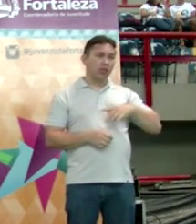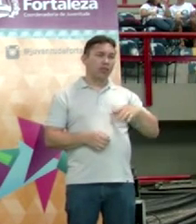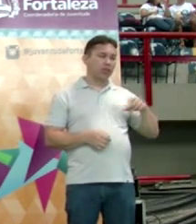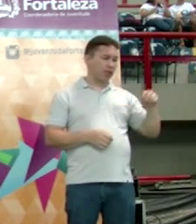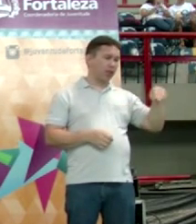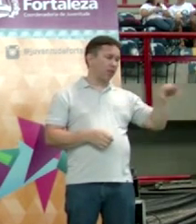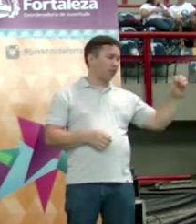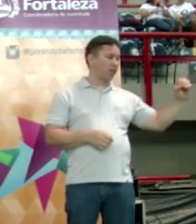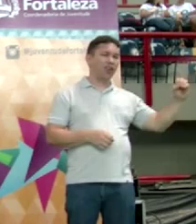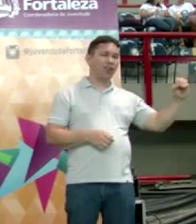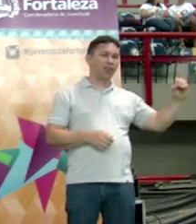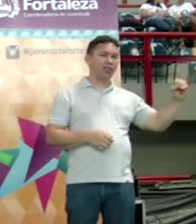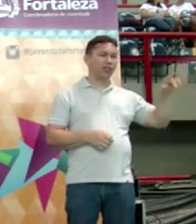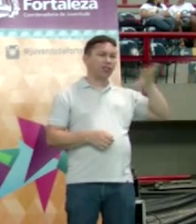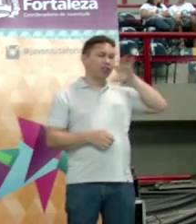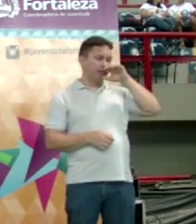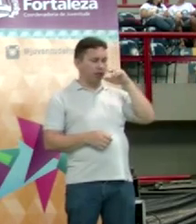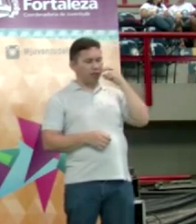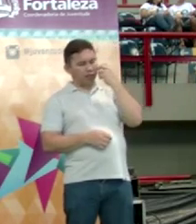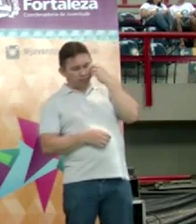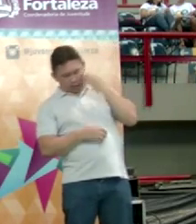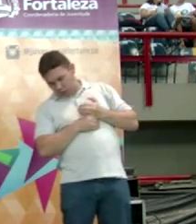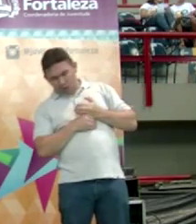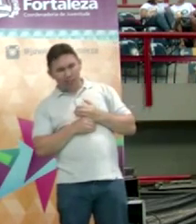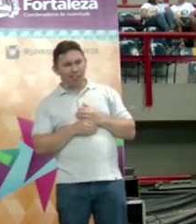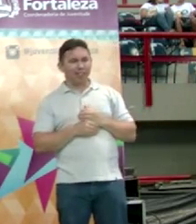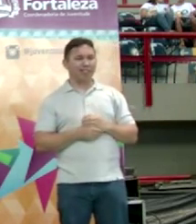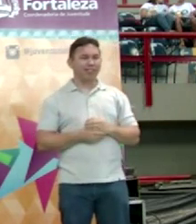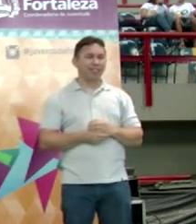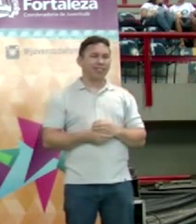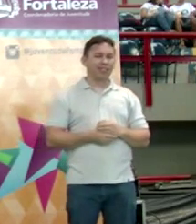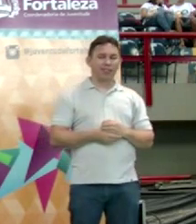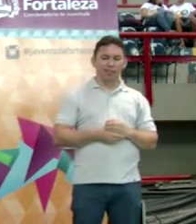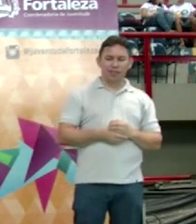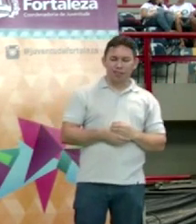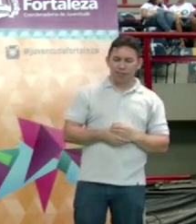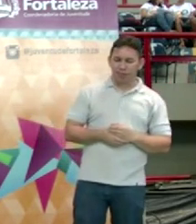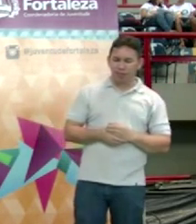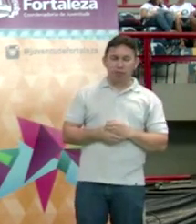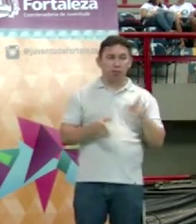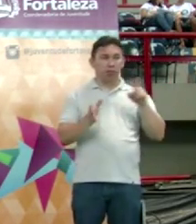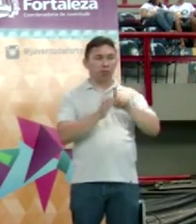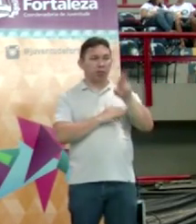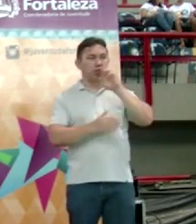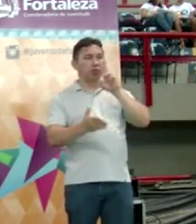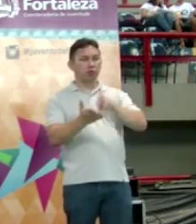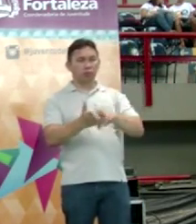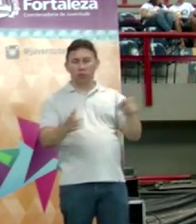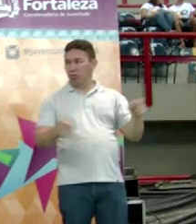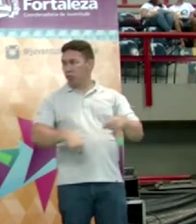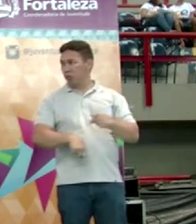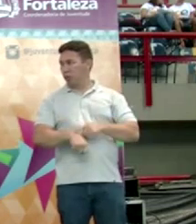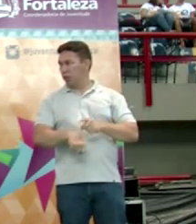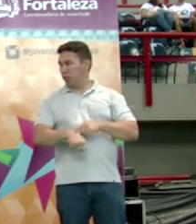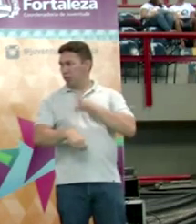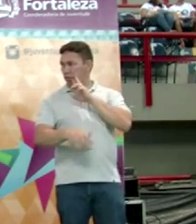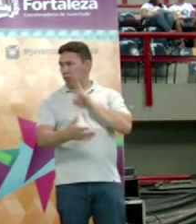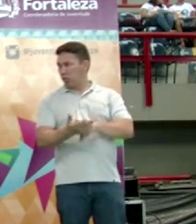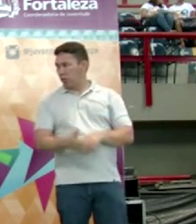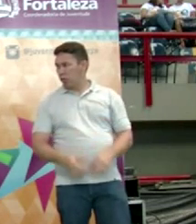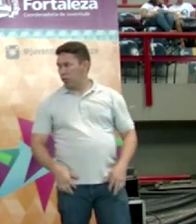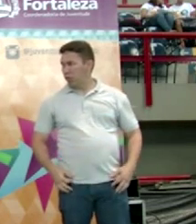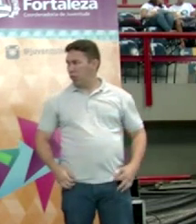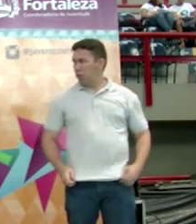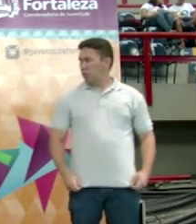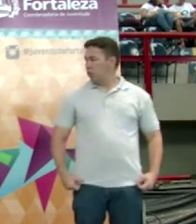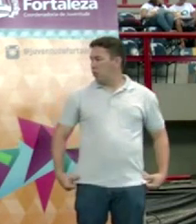que vai acabar dando sono por causa disso, certo? Dá tempo de resolver uma questão? Vamos lá. Agora